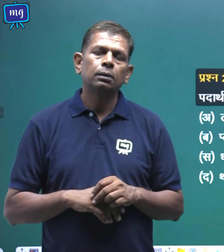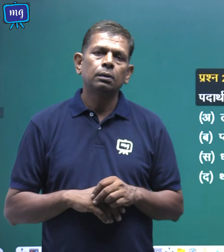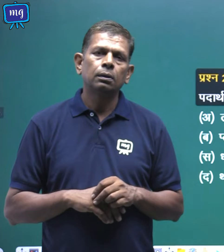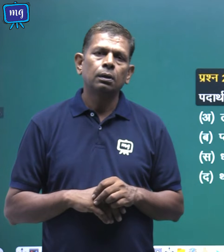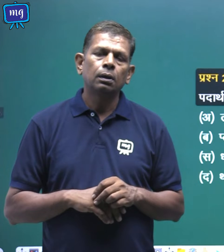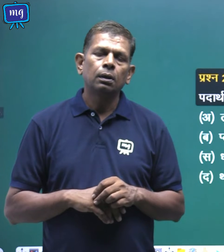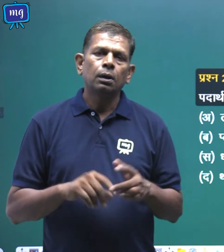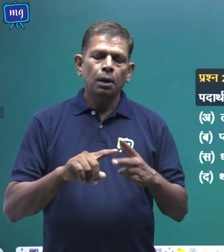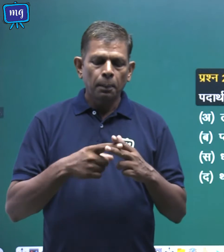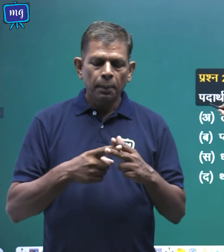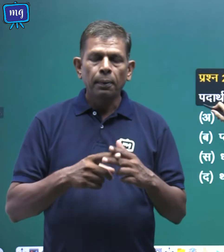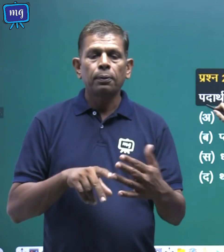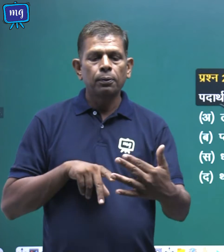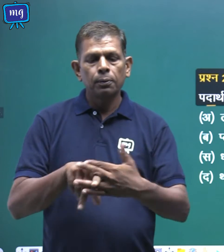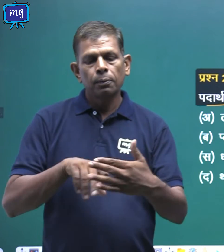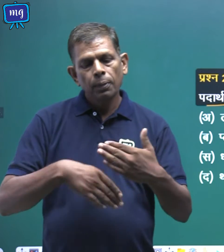विद्युत चालक पदार्थ है